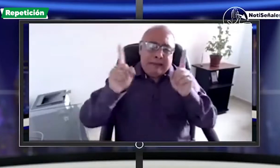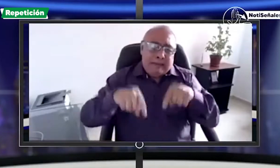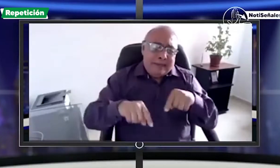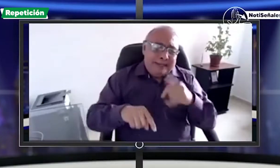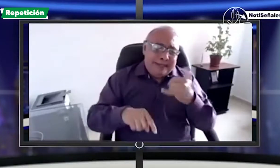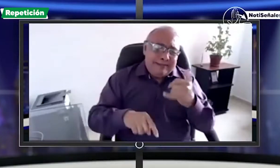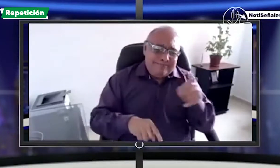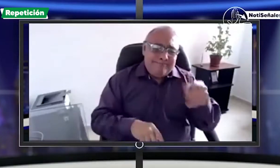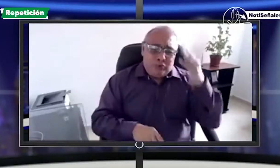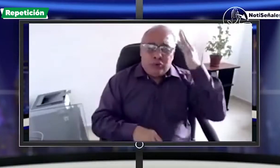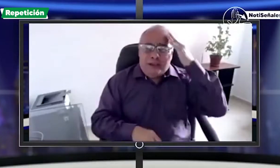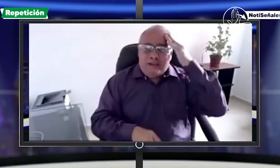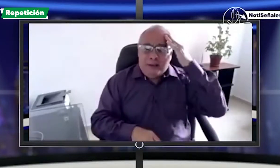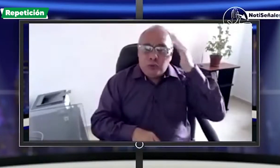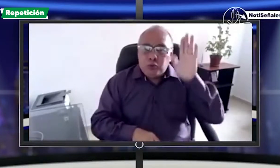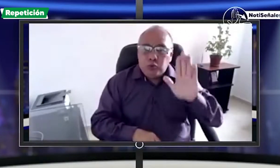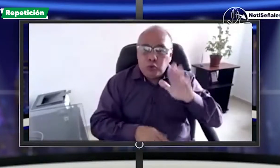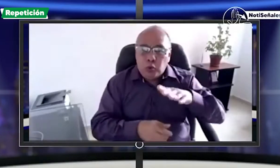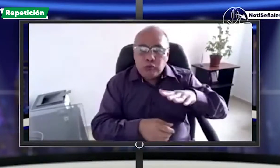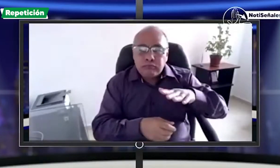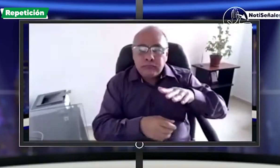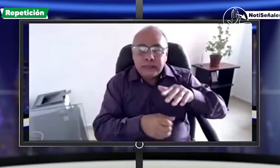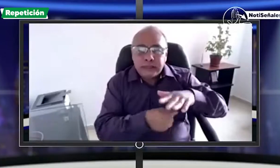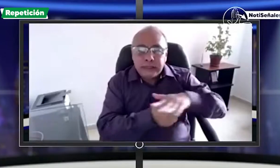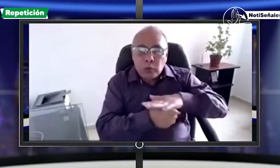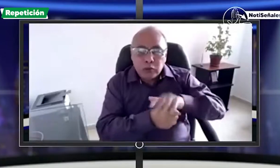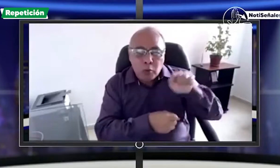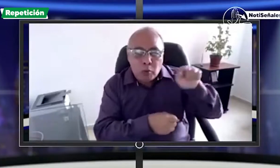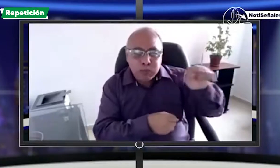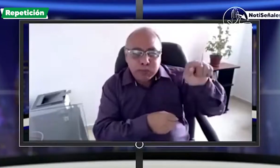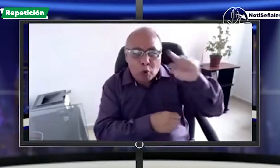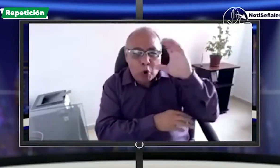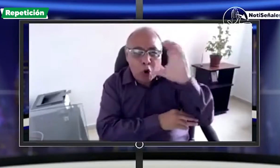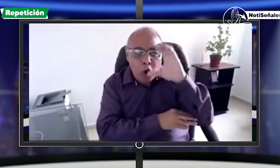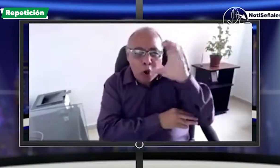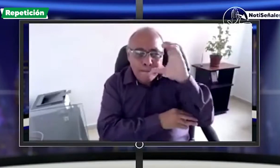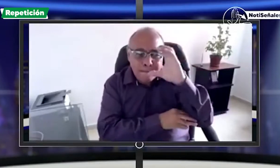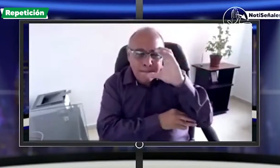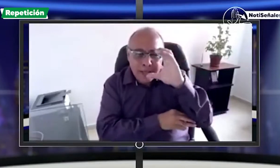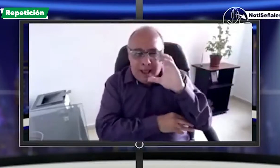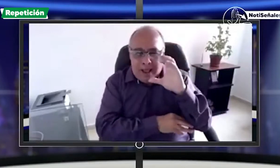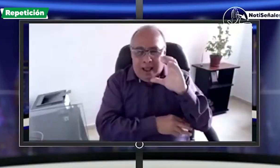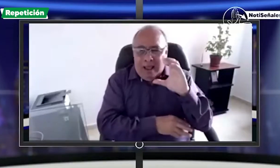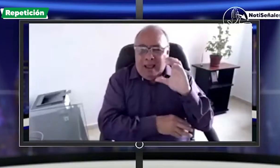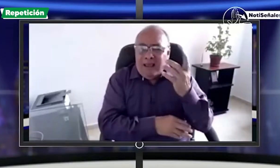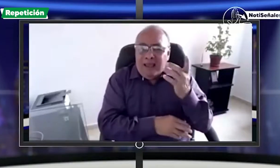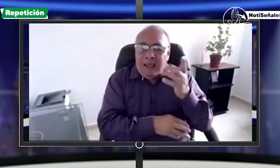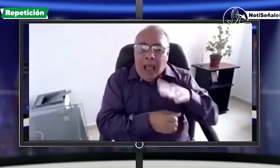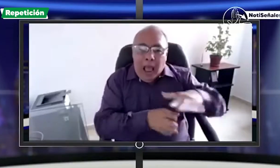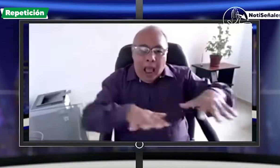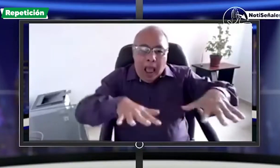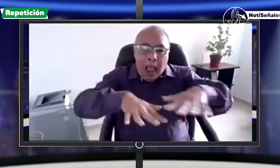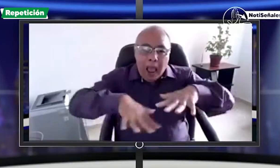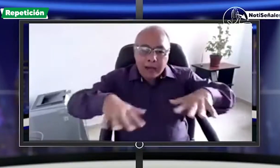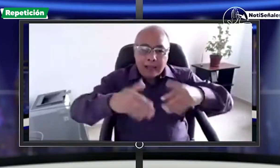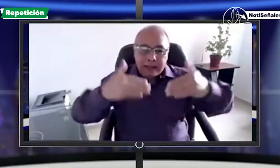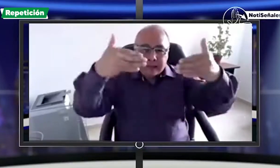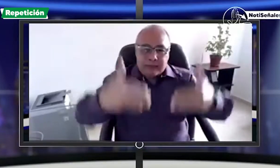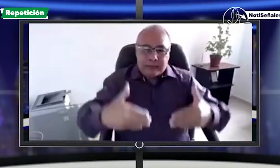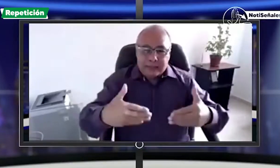de esta manera diferentes situaciones o confusiones que se puedan presentar frente al rol del intérprete. Como mencionaba,